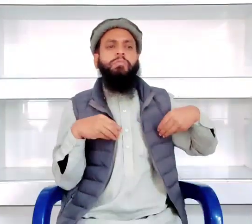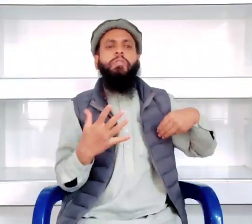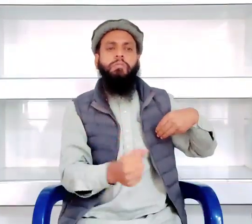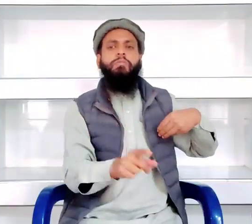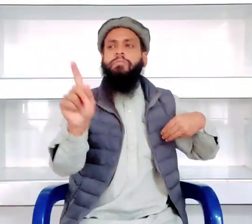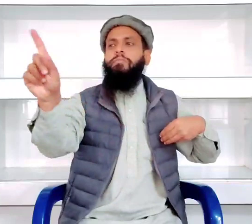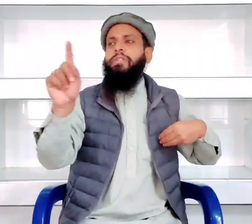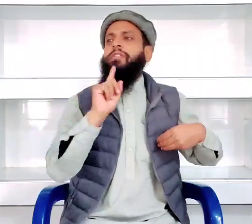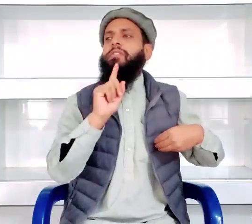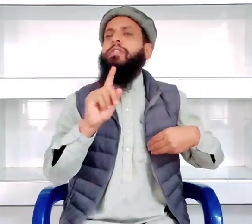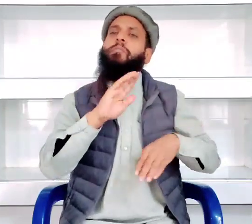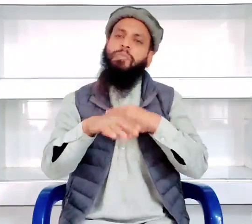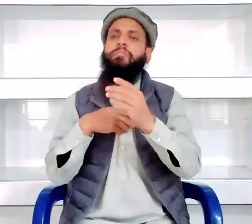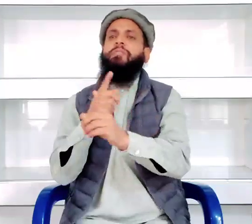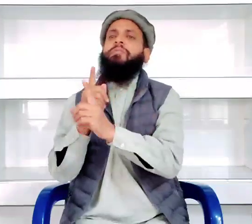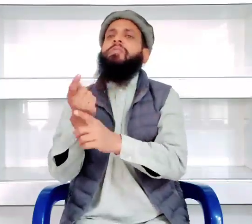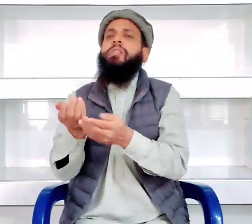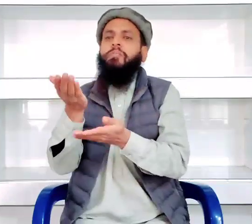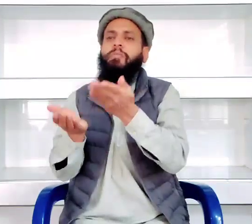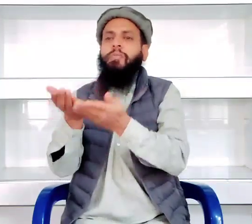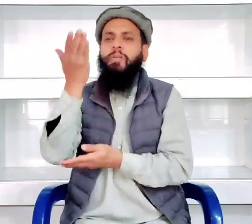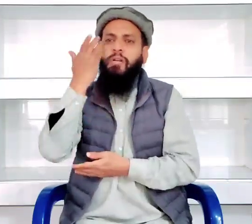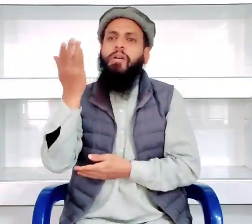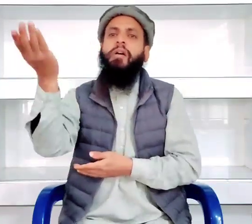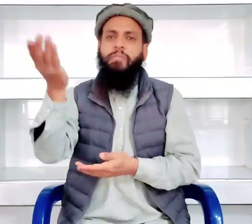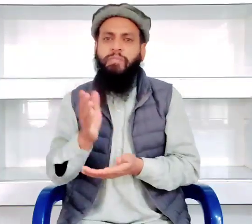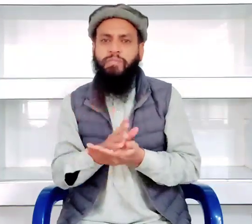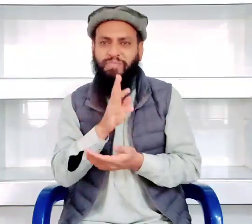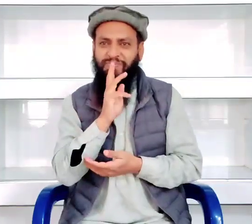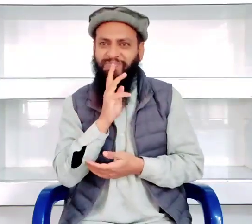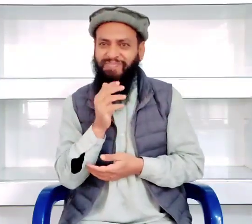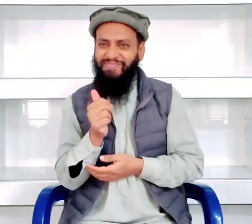اپنا سامان جڑا ہے اپنی دکان تے منتقل کر لے اپنے